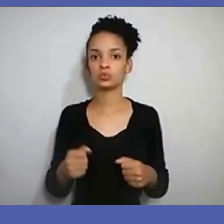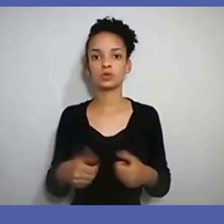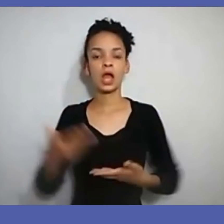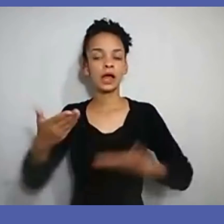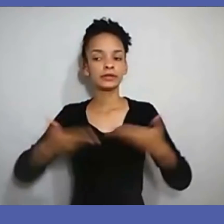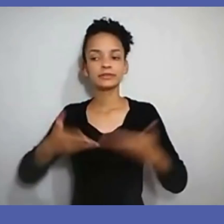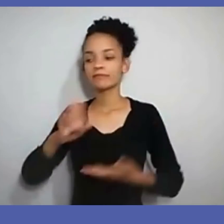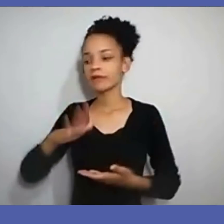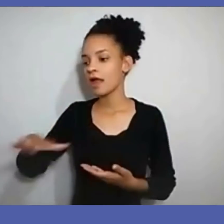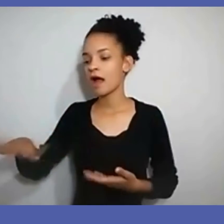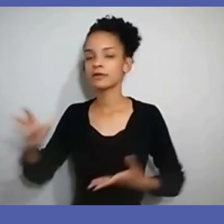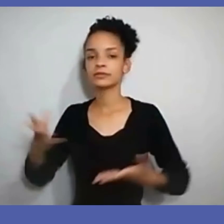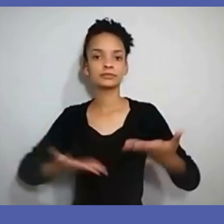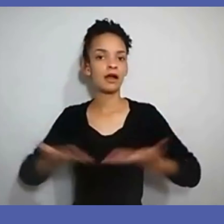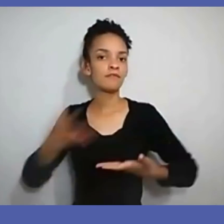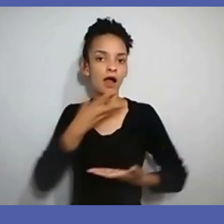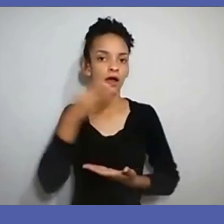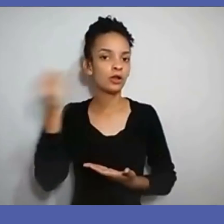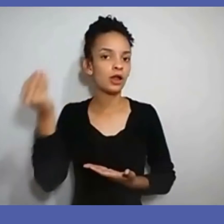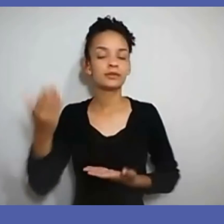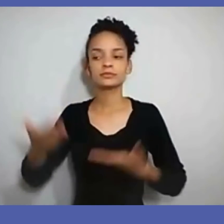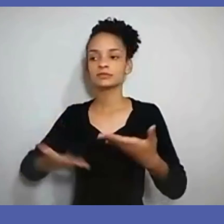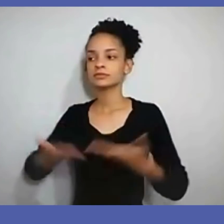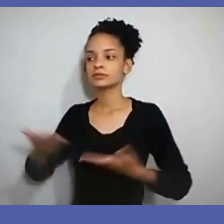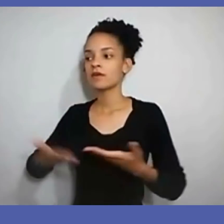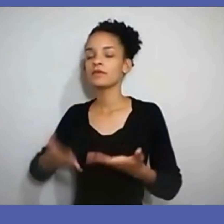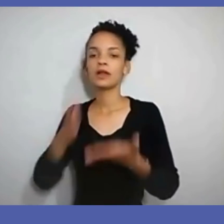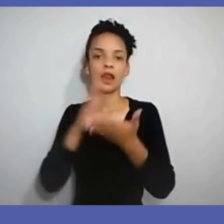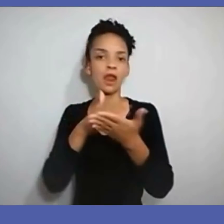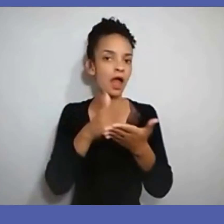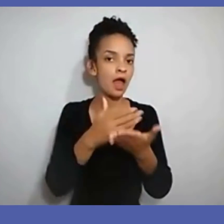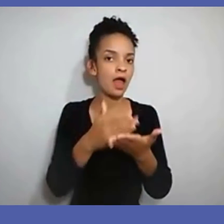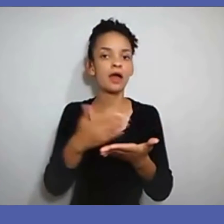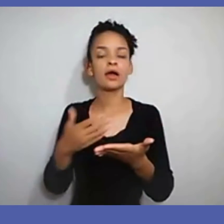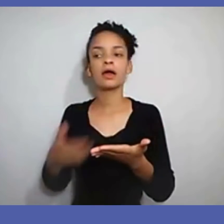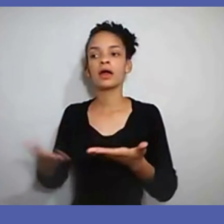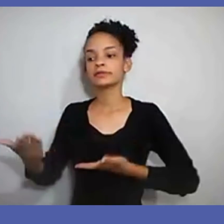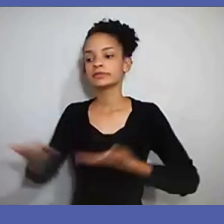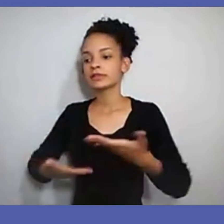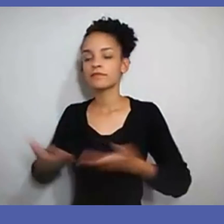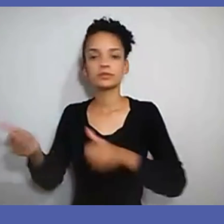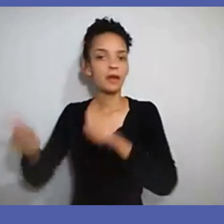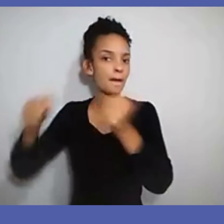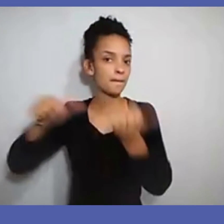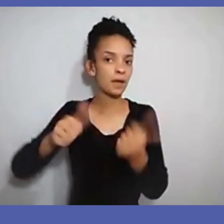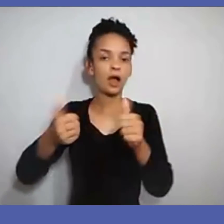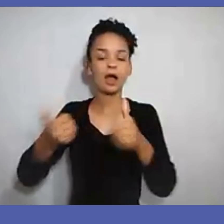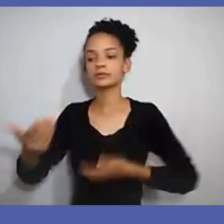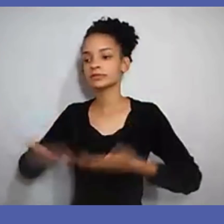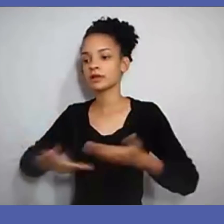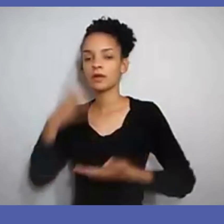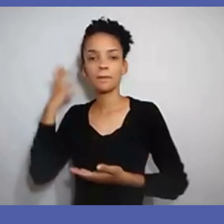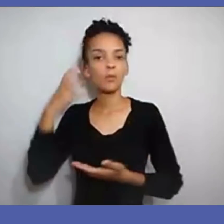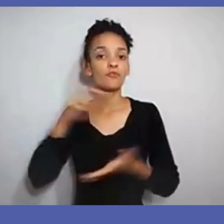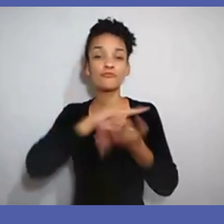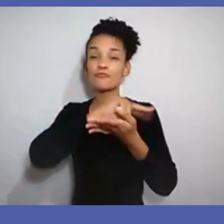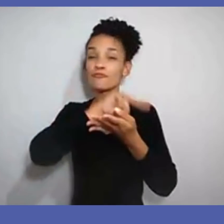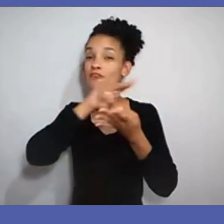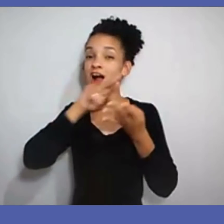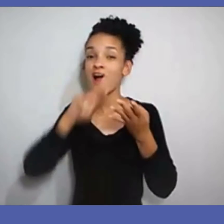de recepção de literatura, serviço do batismo, sabe, todos os serviços, irmão, nós precisamos